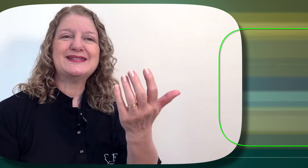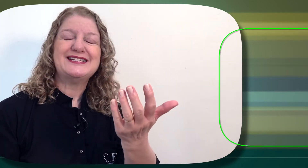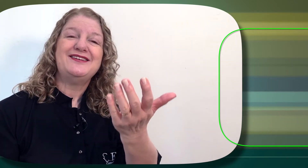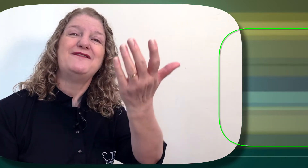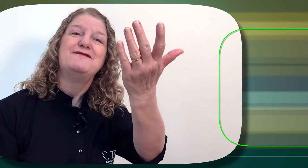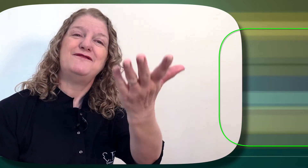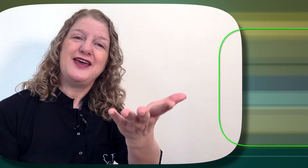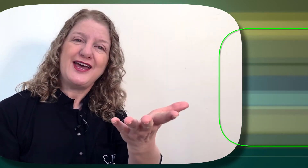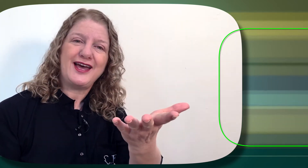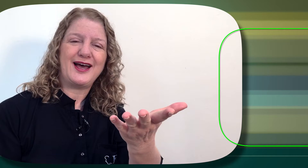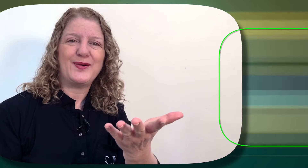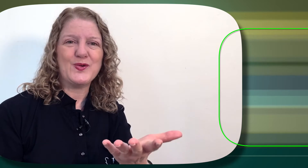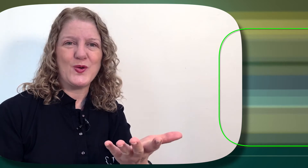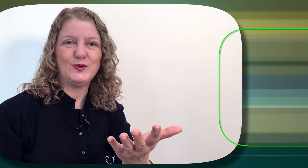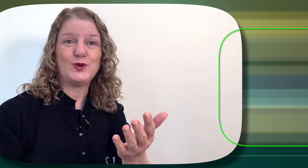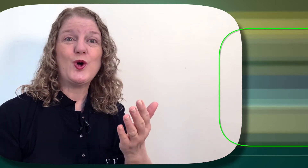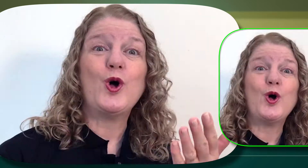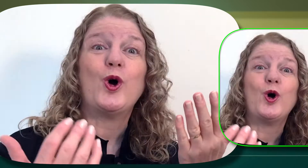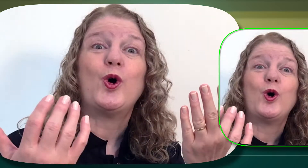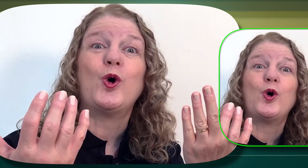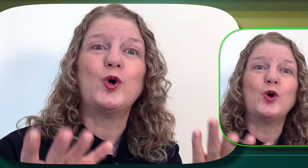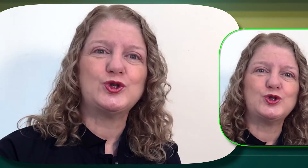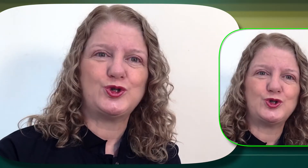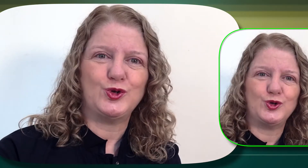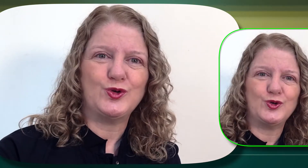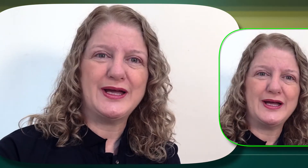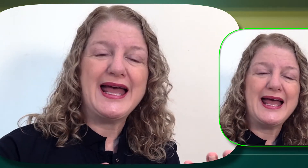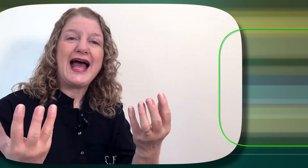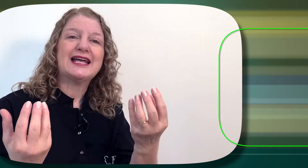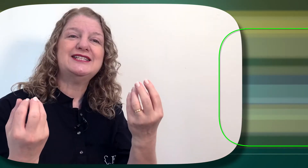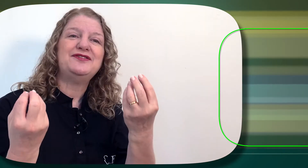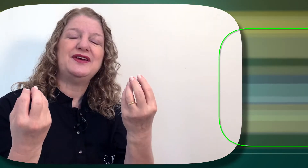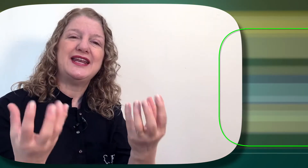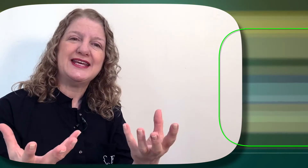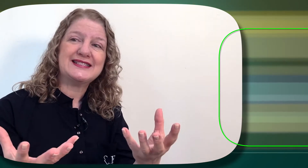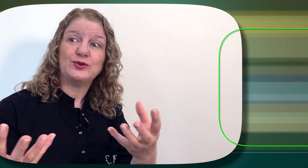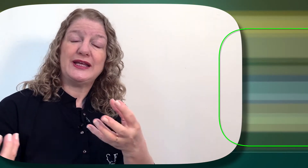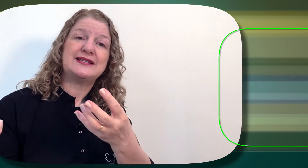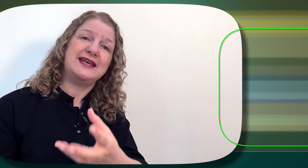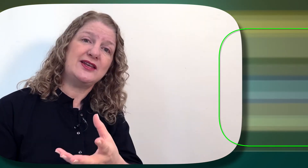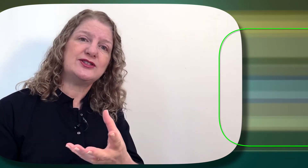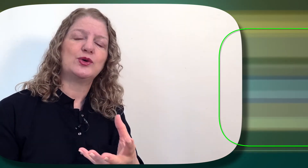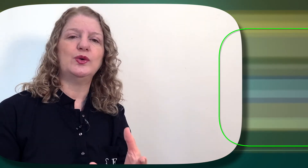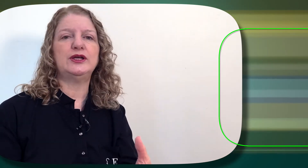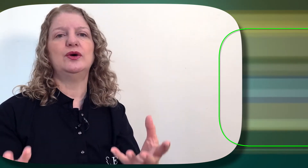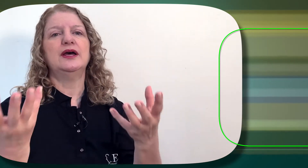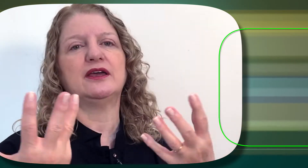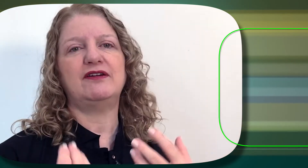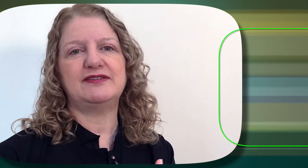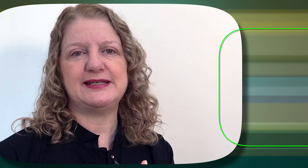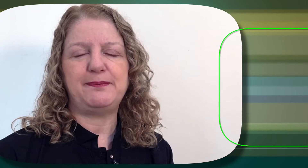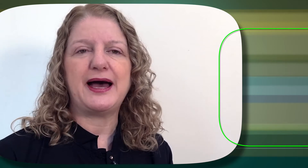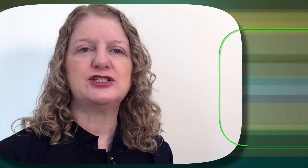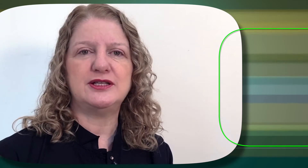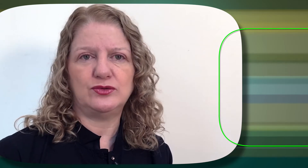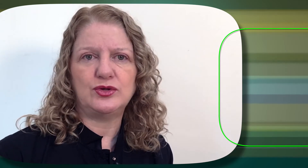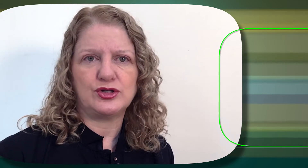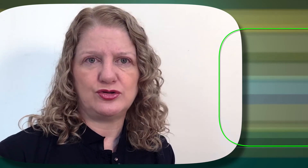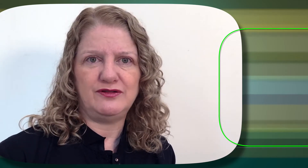de ver o outro, rosto, a diferença, é o terceiro excluído que vai fazer parte do nosso